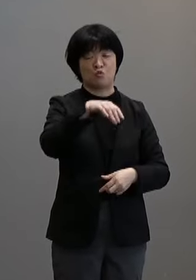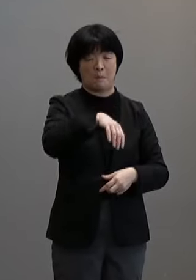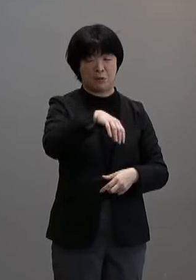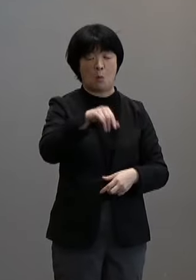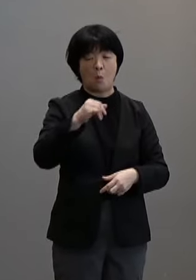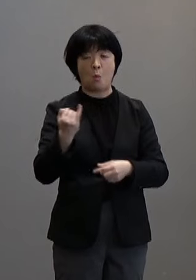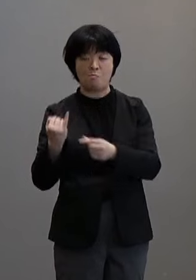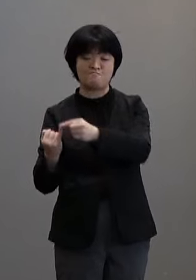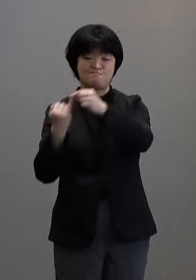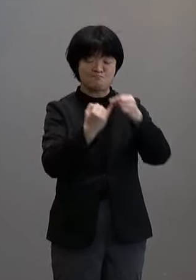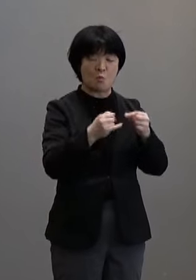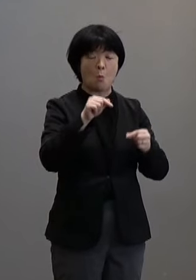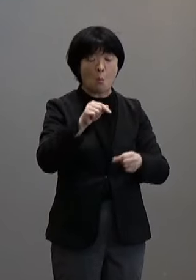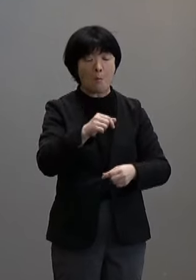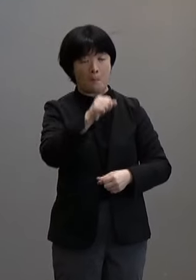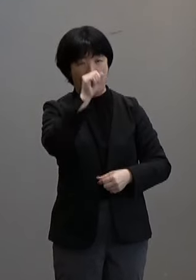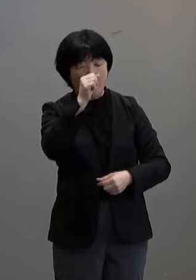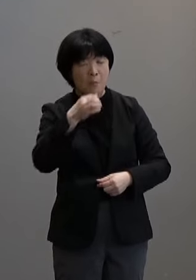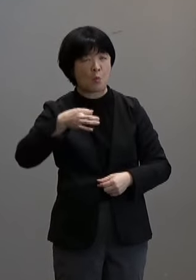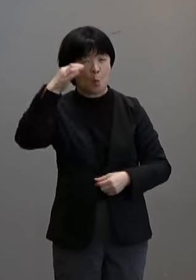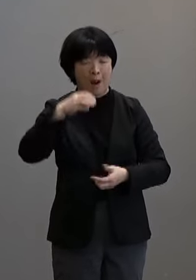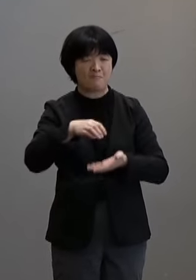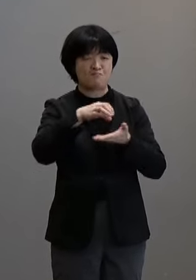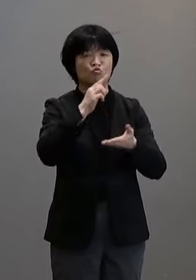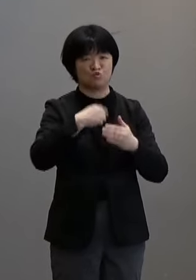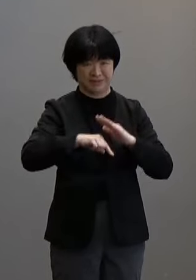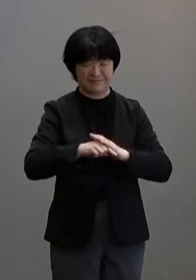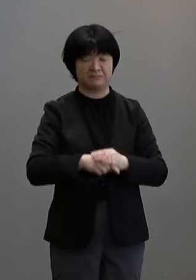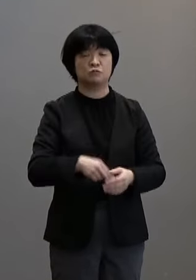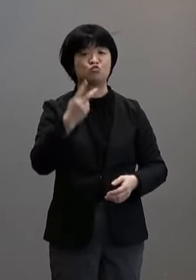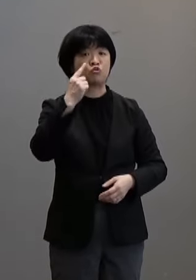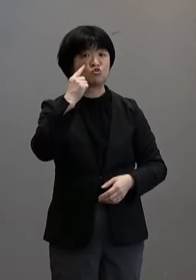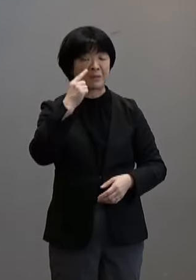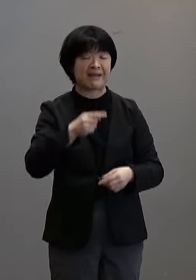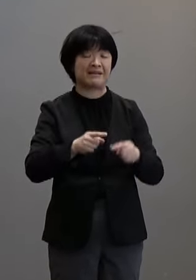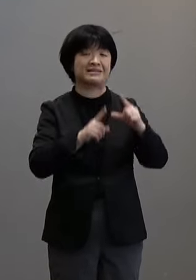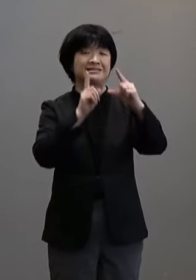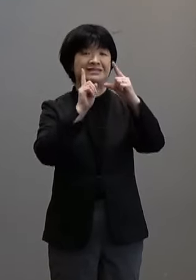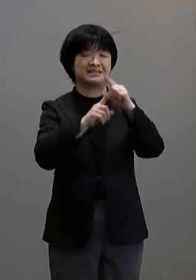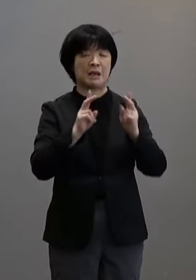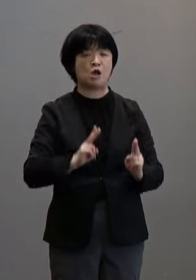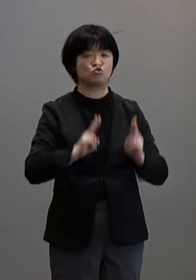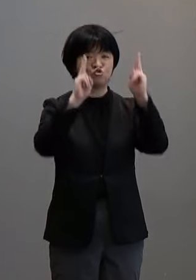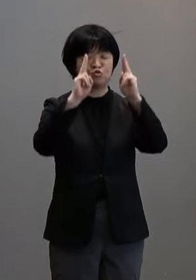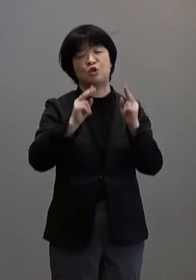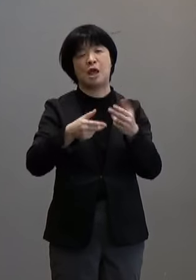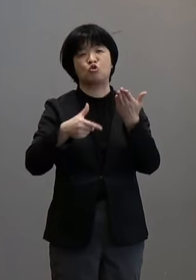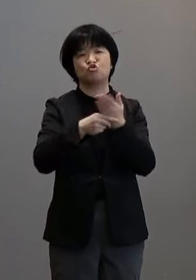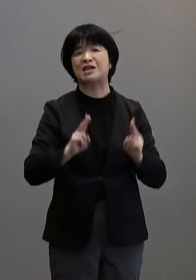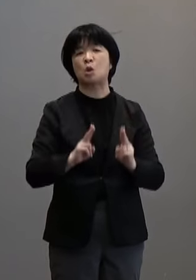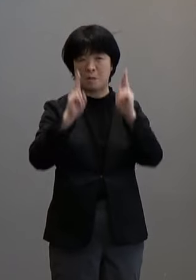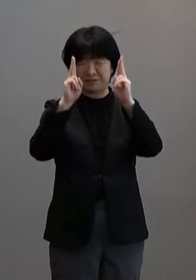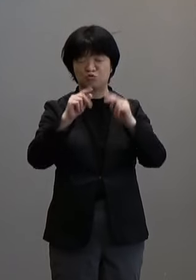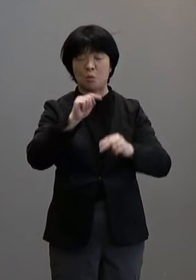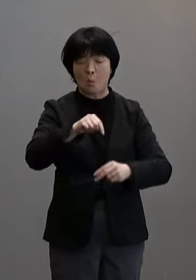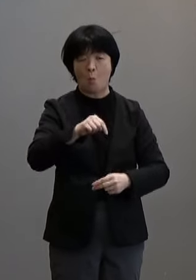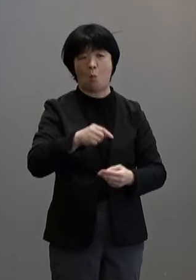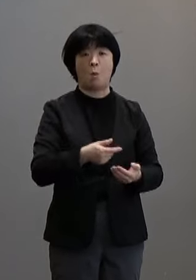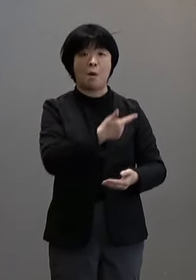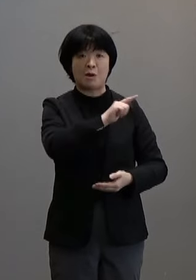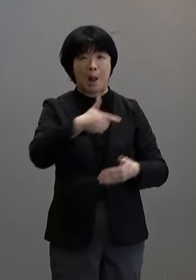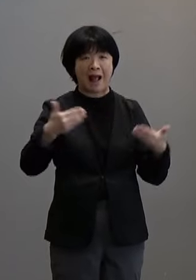評価いたしました。2つ目は株式会社千葉ステーションビルです。多様な働き方を可能とする職場づく